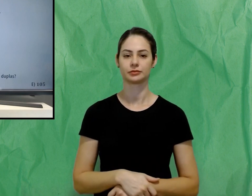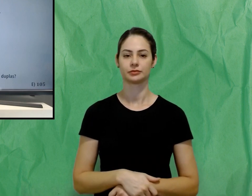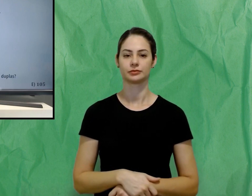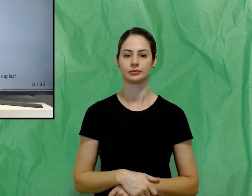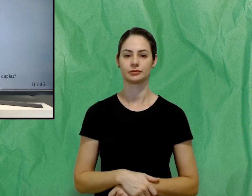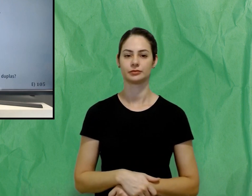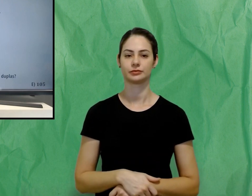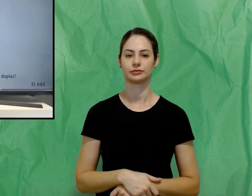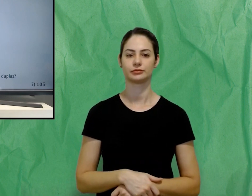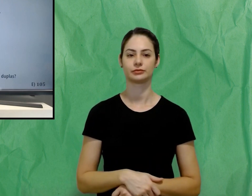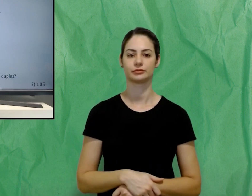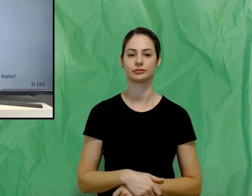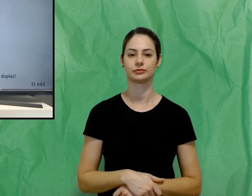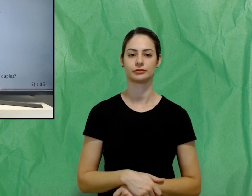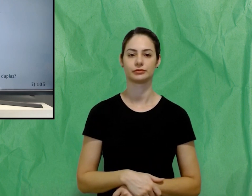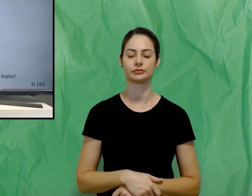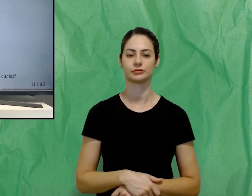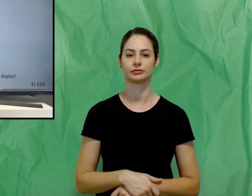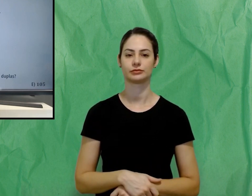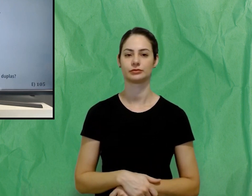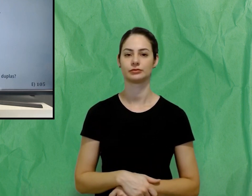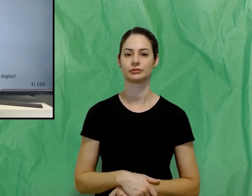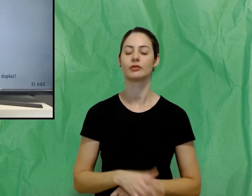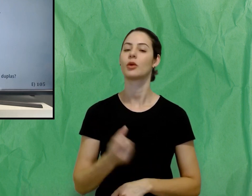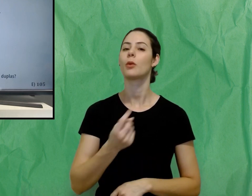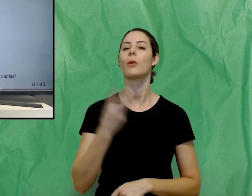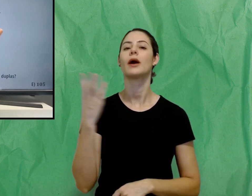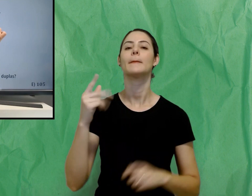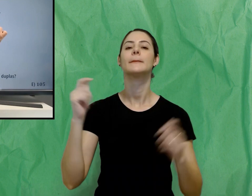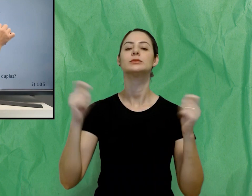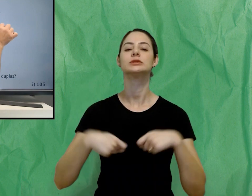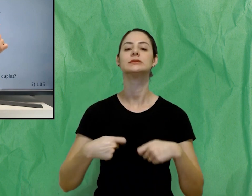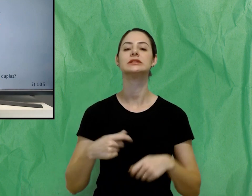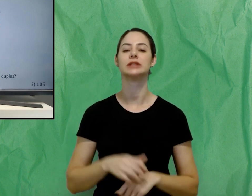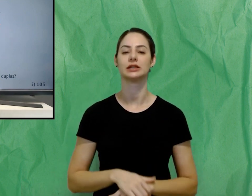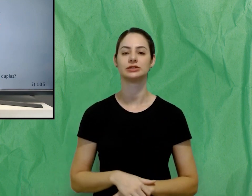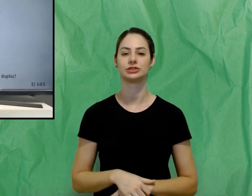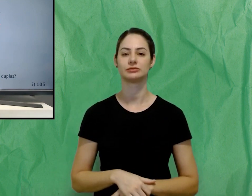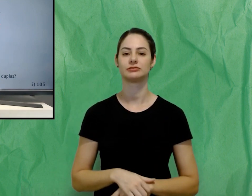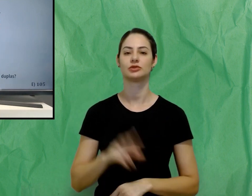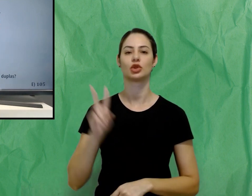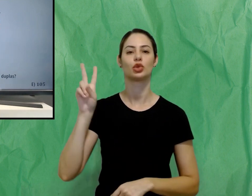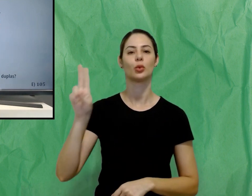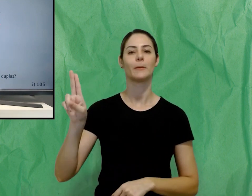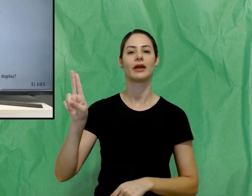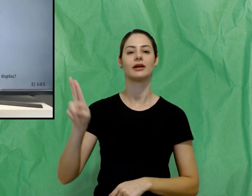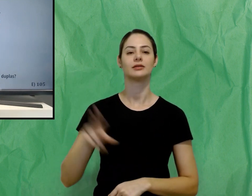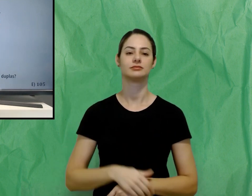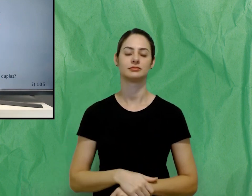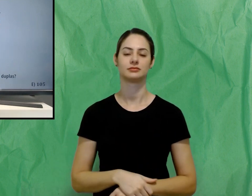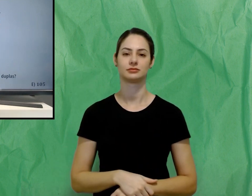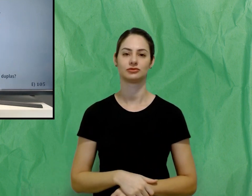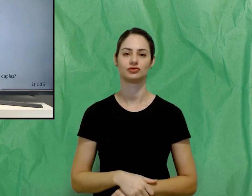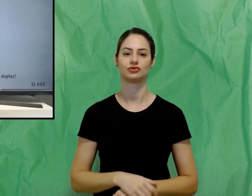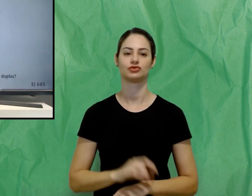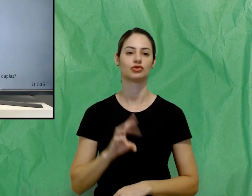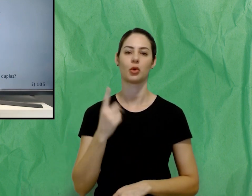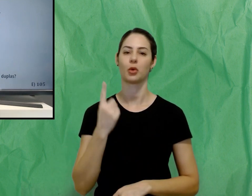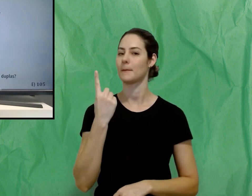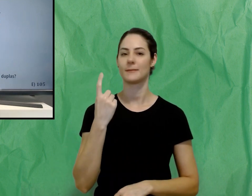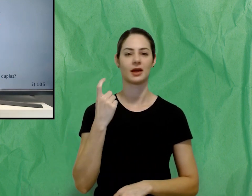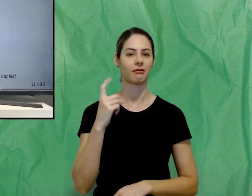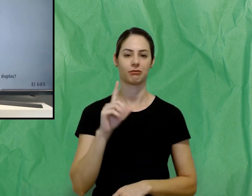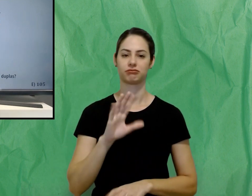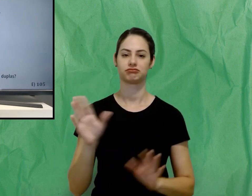Agora, quantas são as possibilidades de escolhas para essa dupla? Uma única possibilidade.